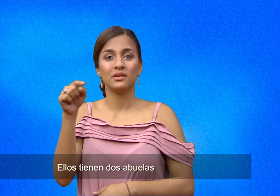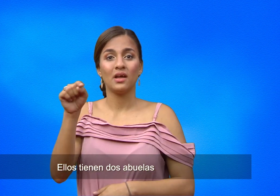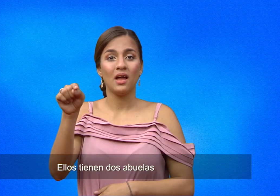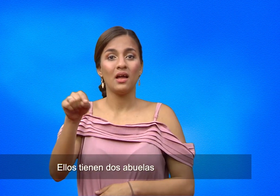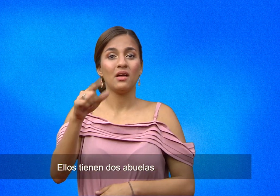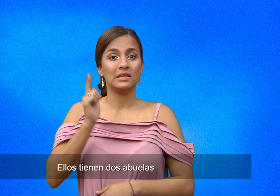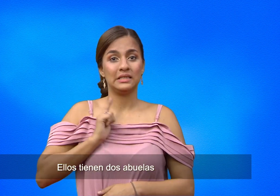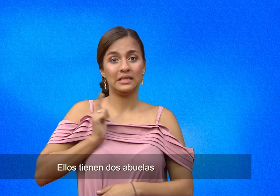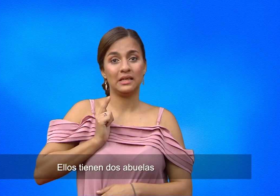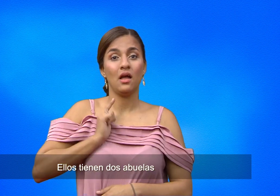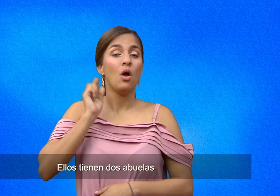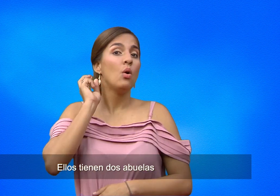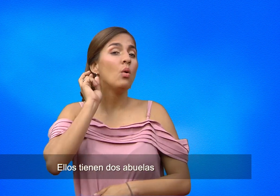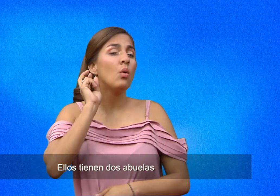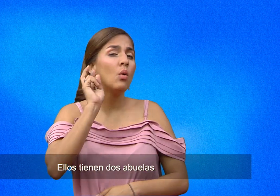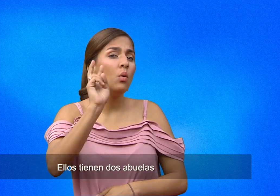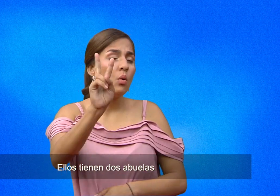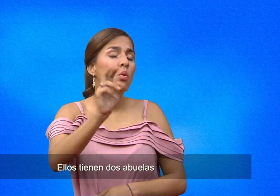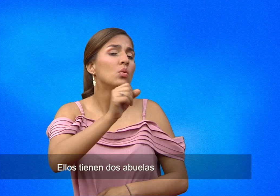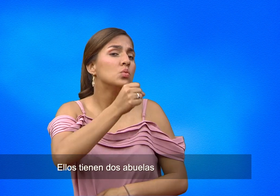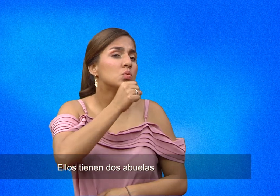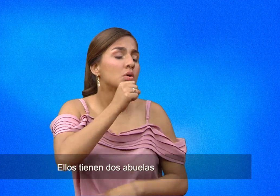ellos tienen dos abuelas